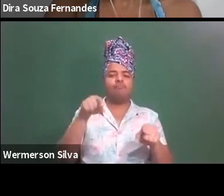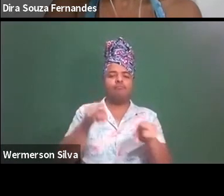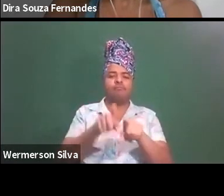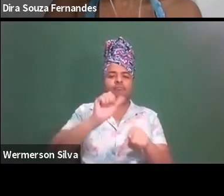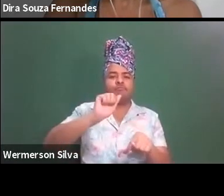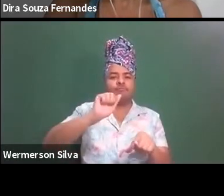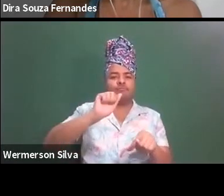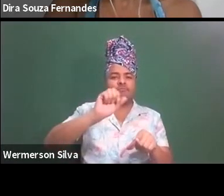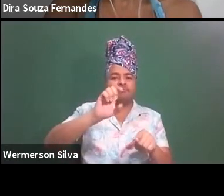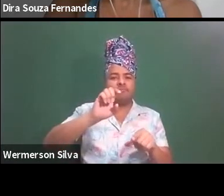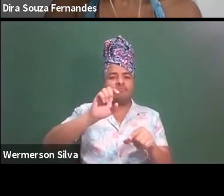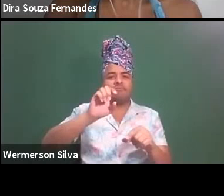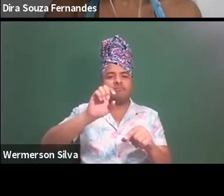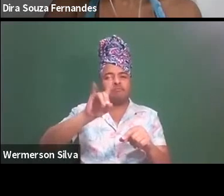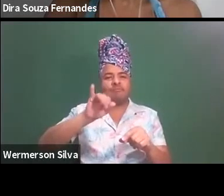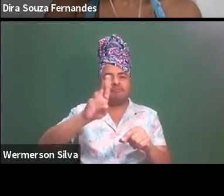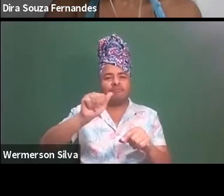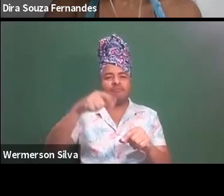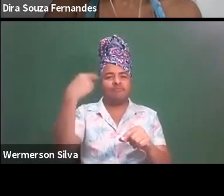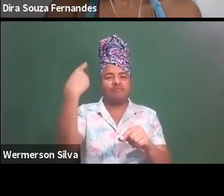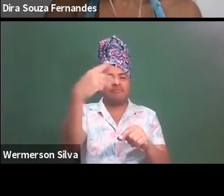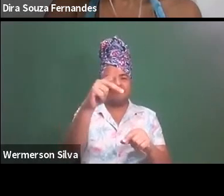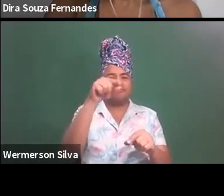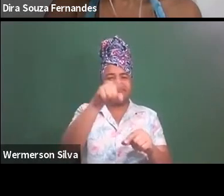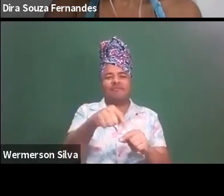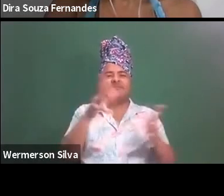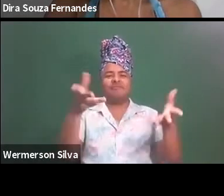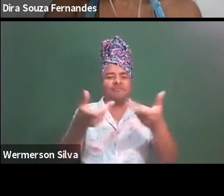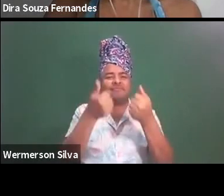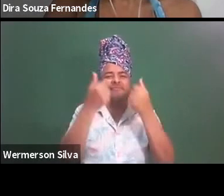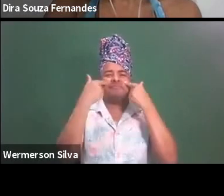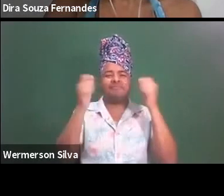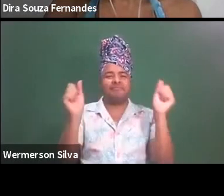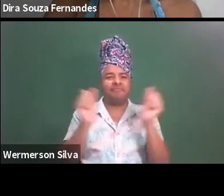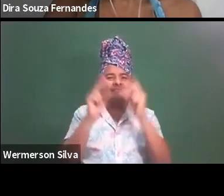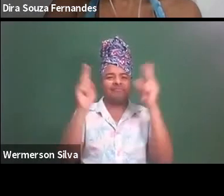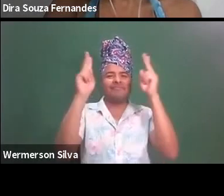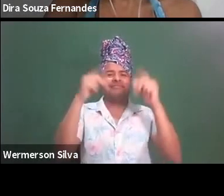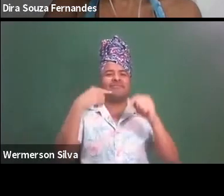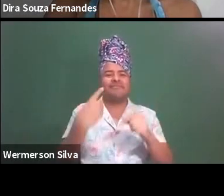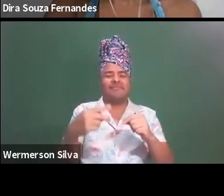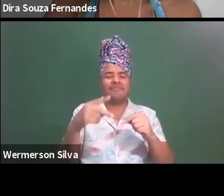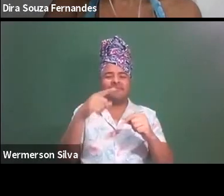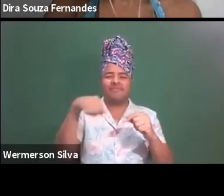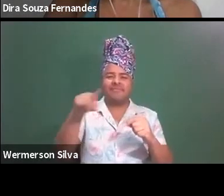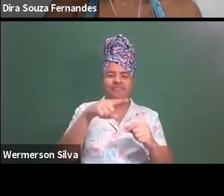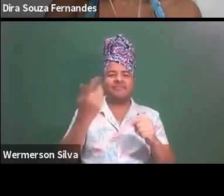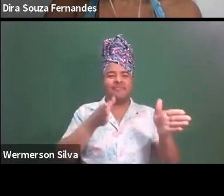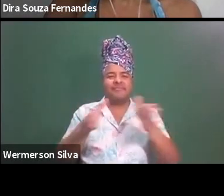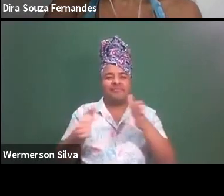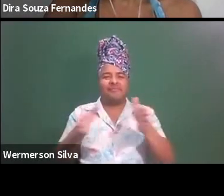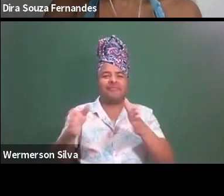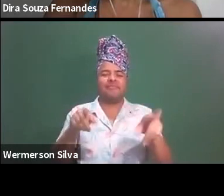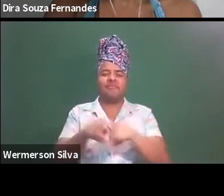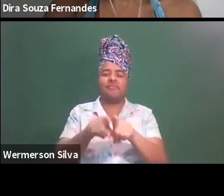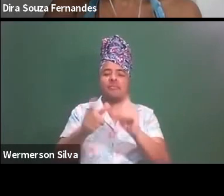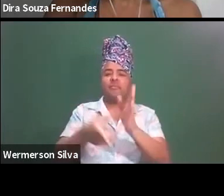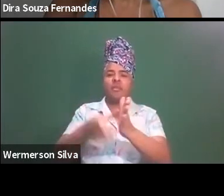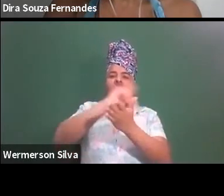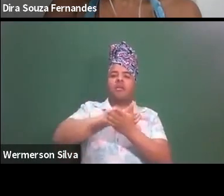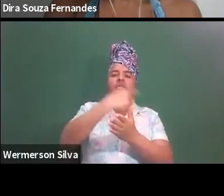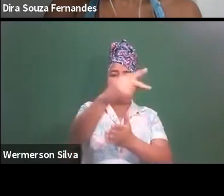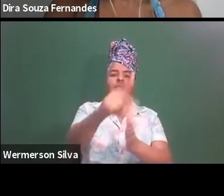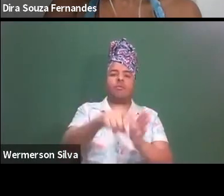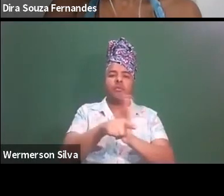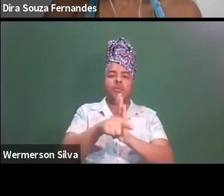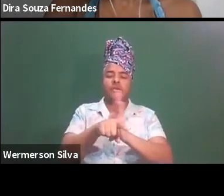Dira, com toda a sua preciosidade, com todo o seu olhar, toda a sua pesquisa em acessibilidade, mas também muito anterior a essa